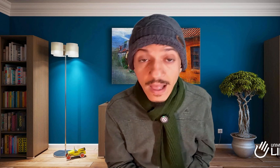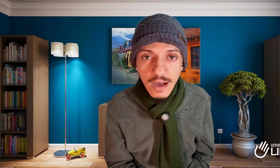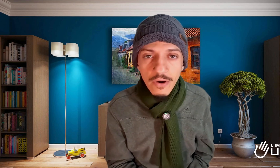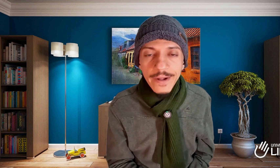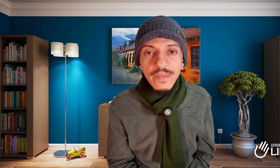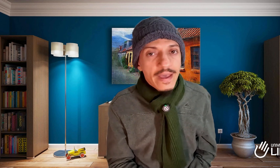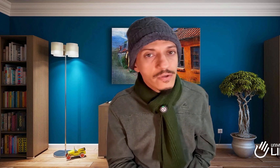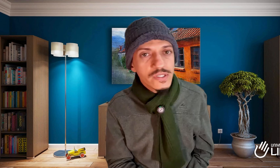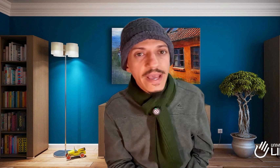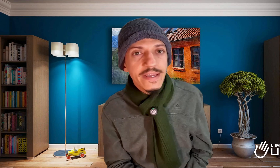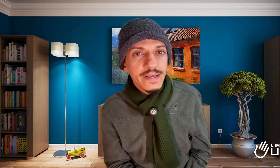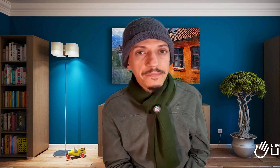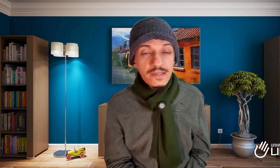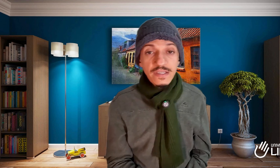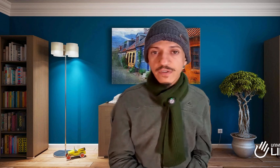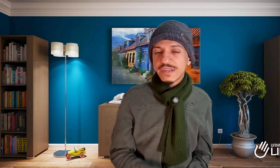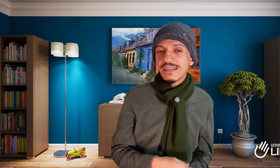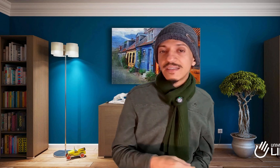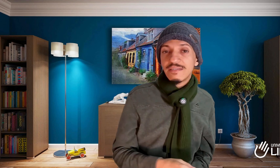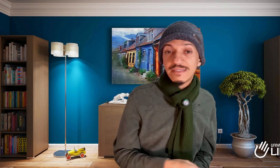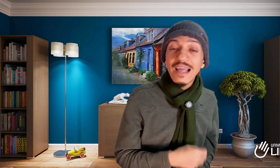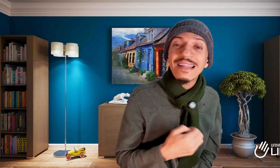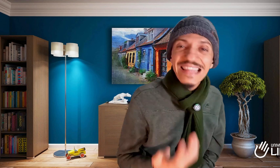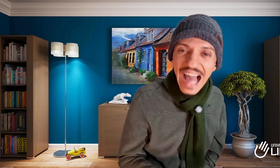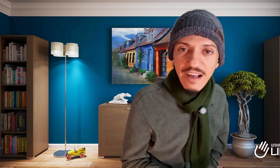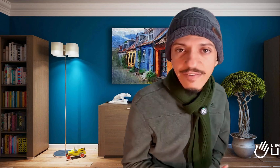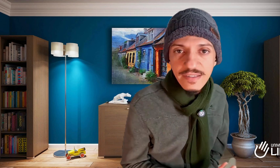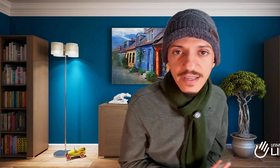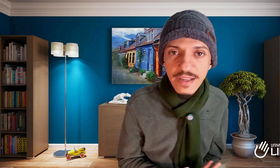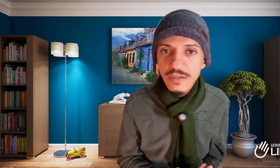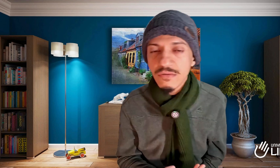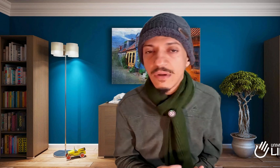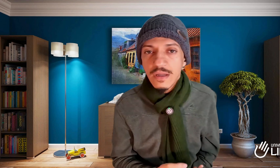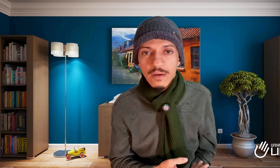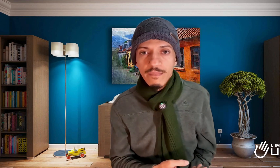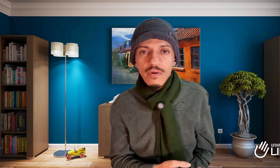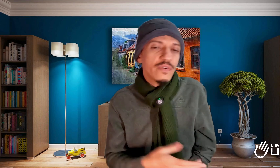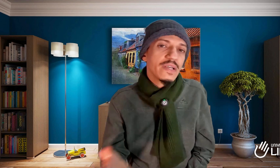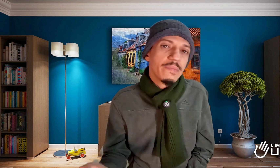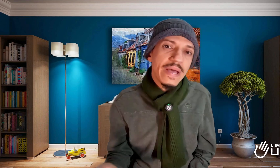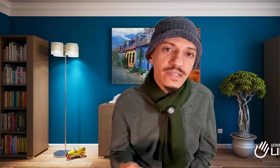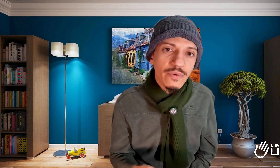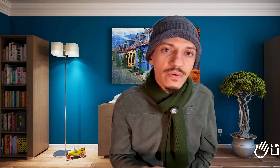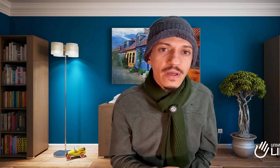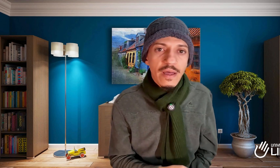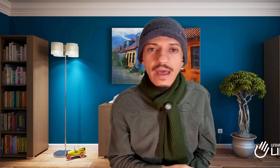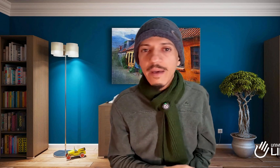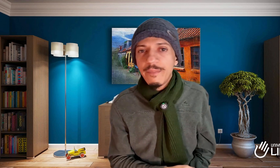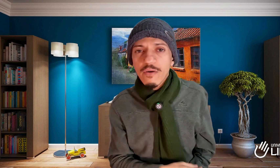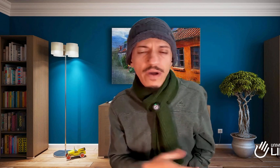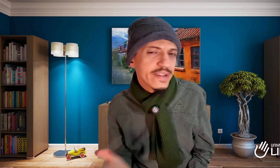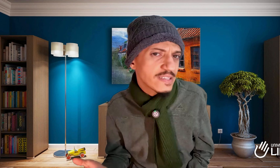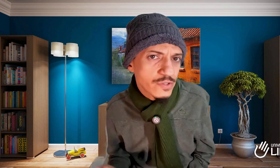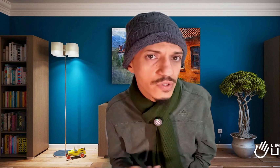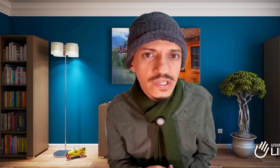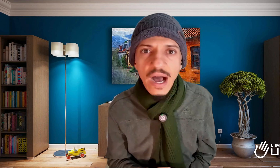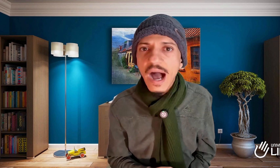Agora, eu sei que se vocês tentar fazer isso por você mesmo, percorrendo as redes